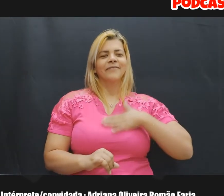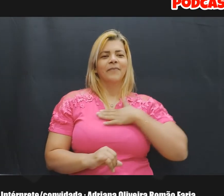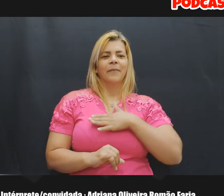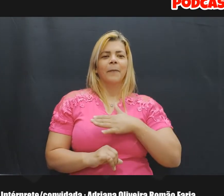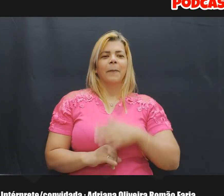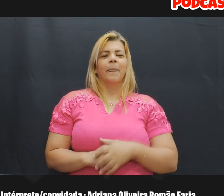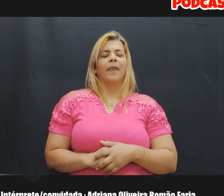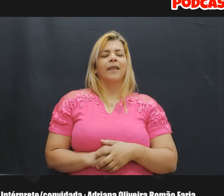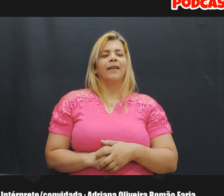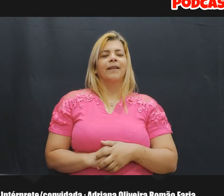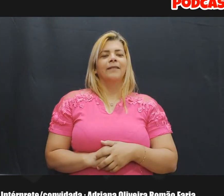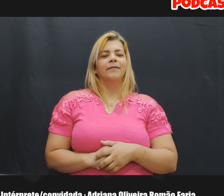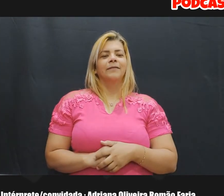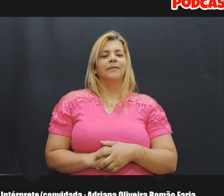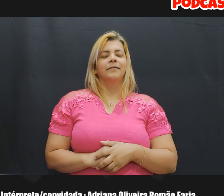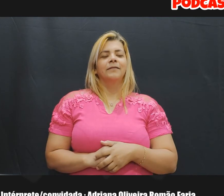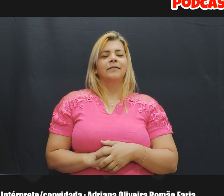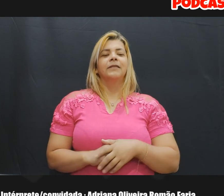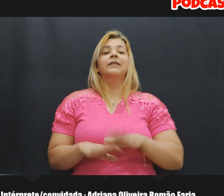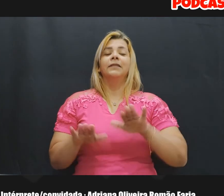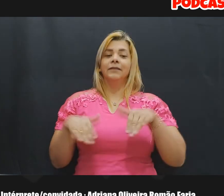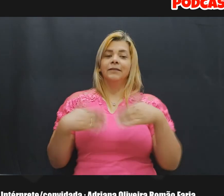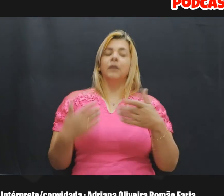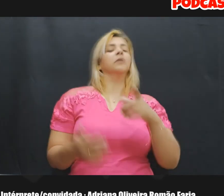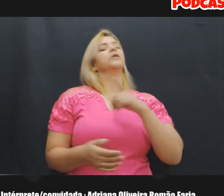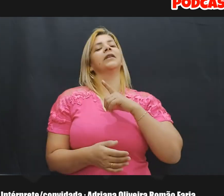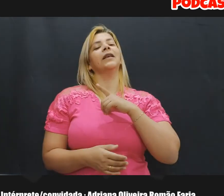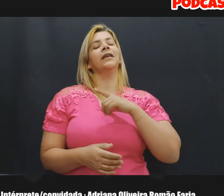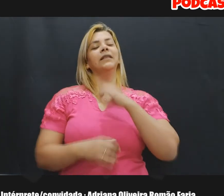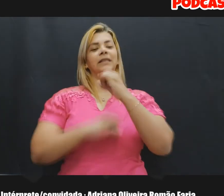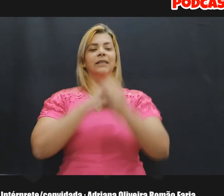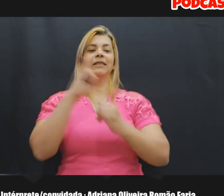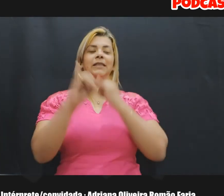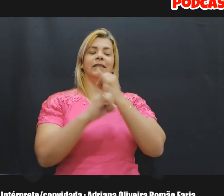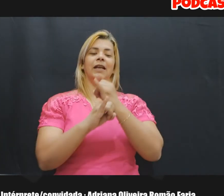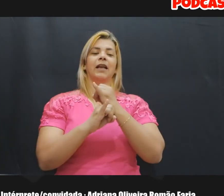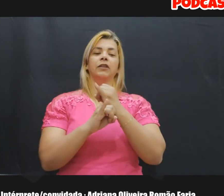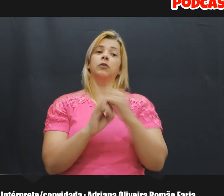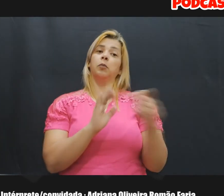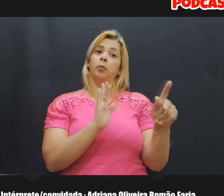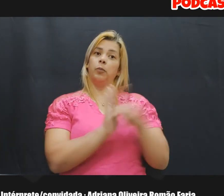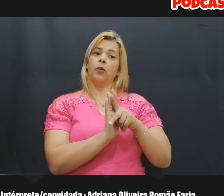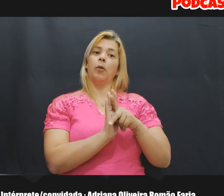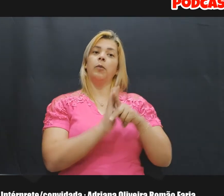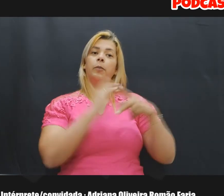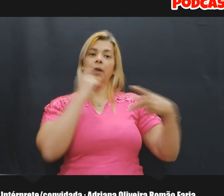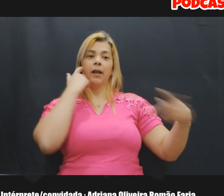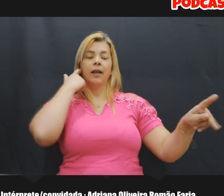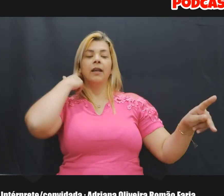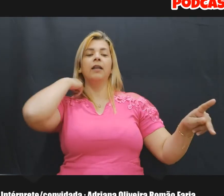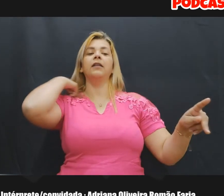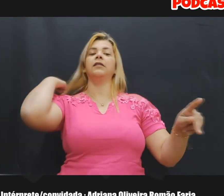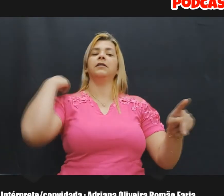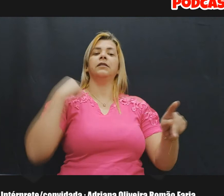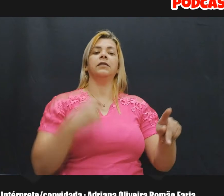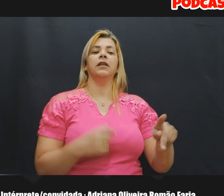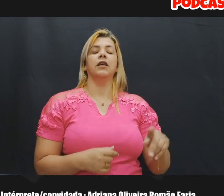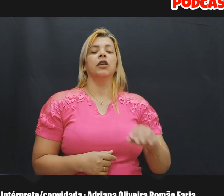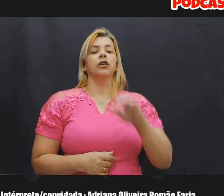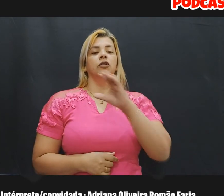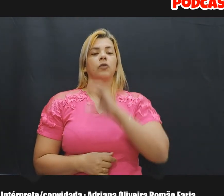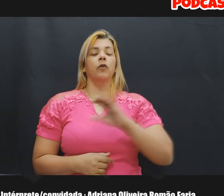sites próprios para pessoas com deficiência, exceto alguns sites de confederações,